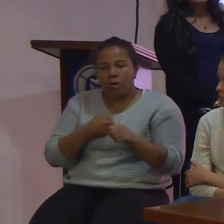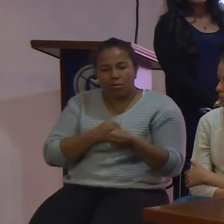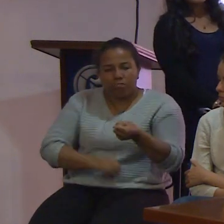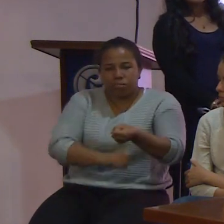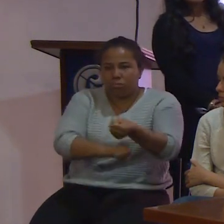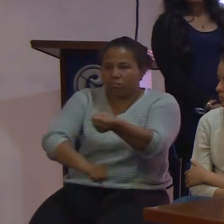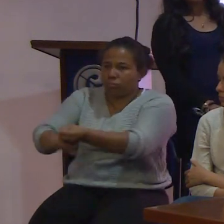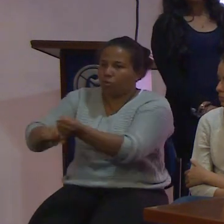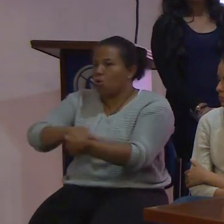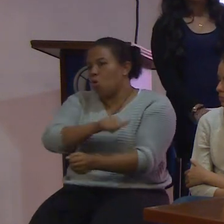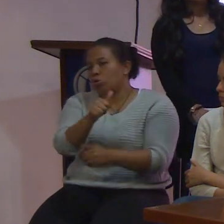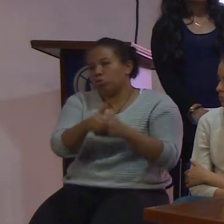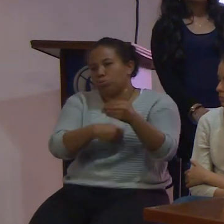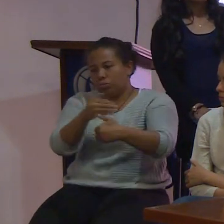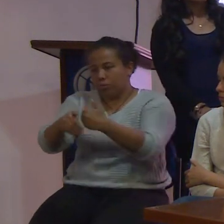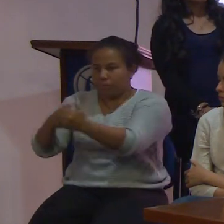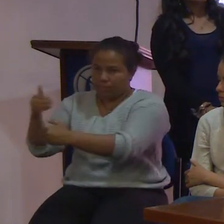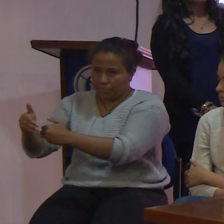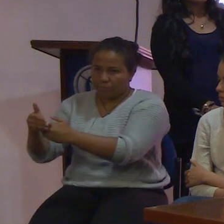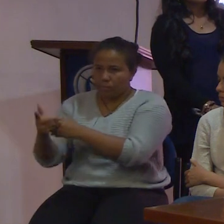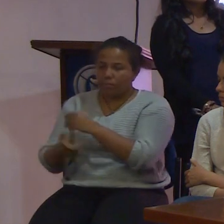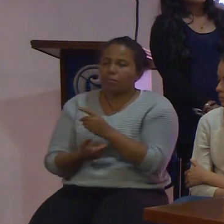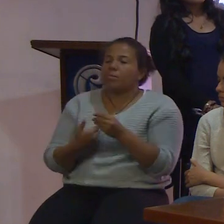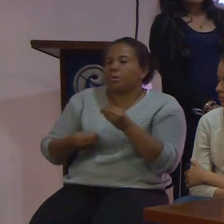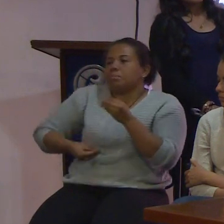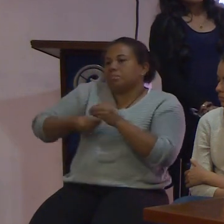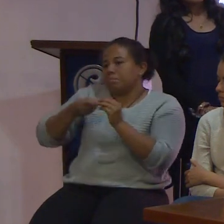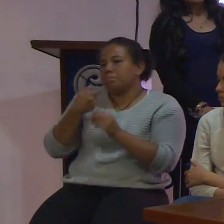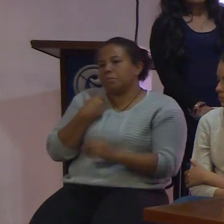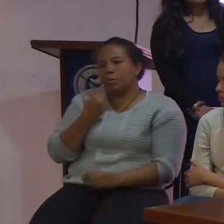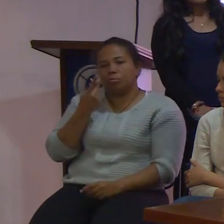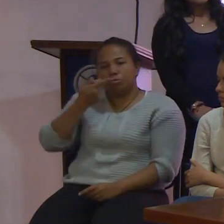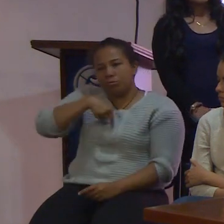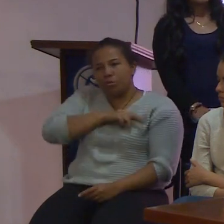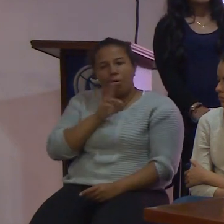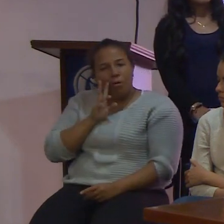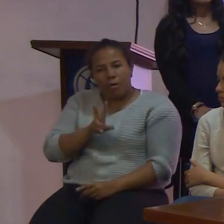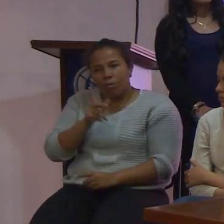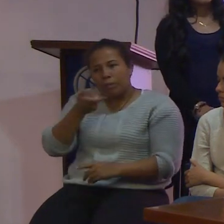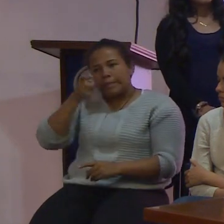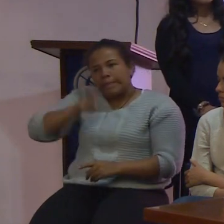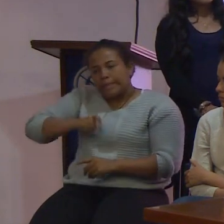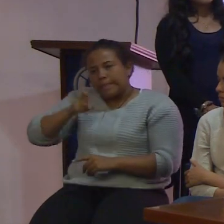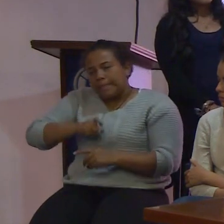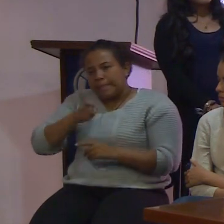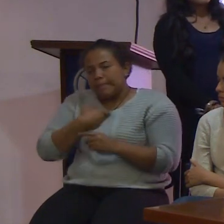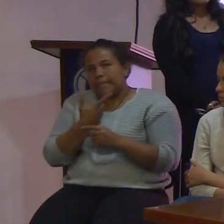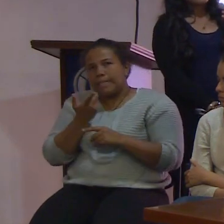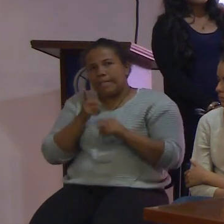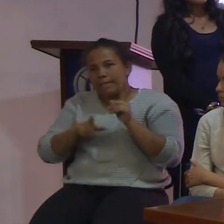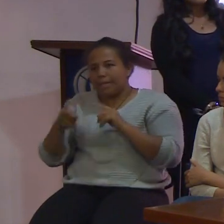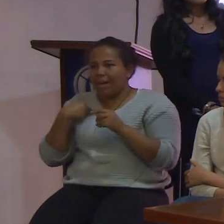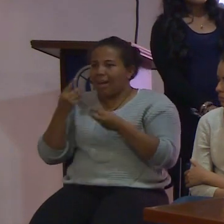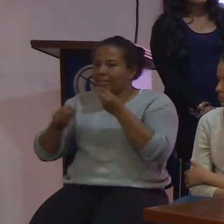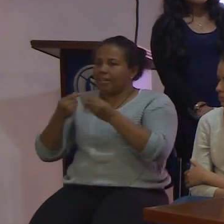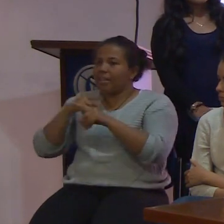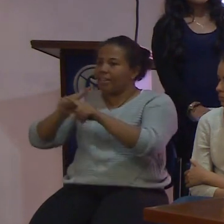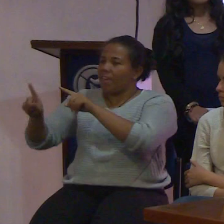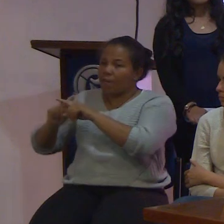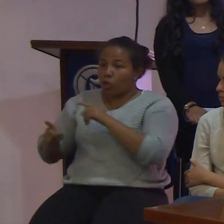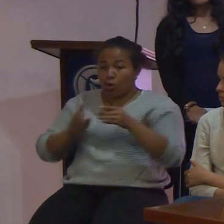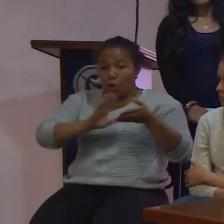procesos. También vemos, digamos, la necesidad de articular las